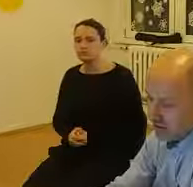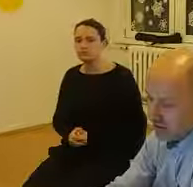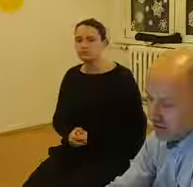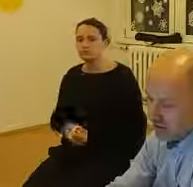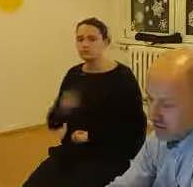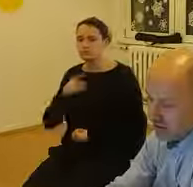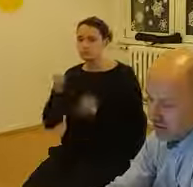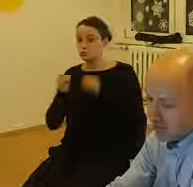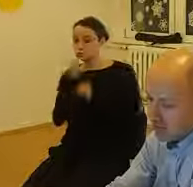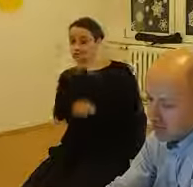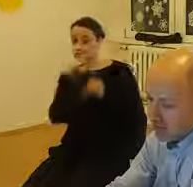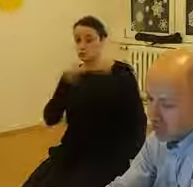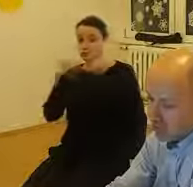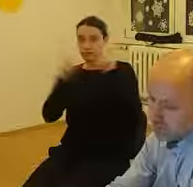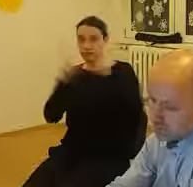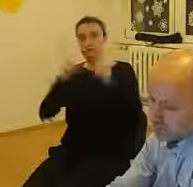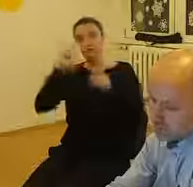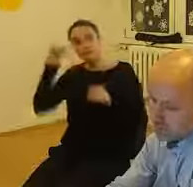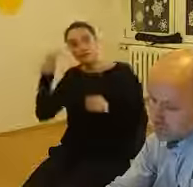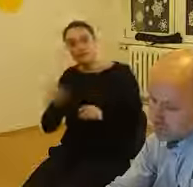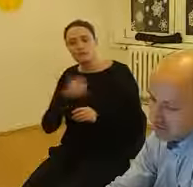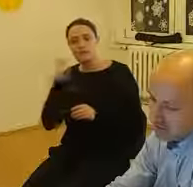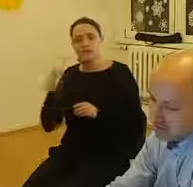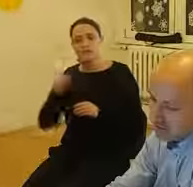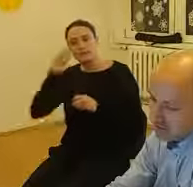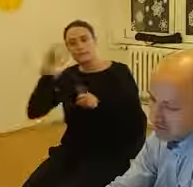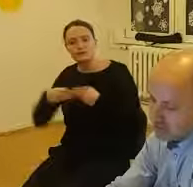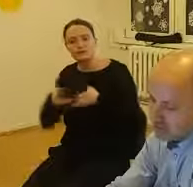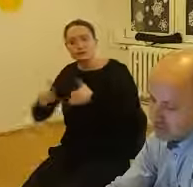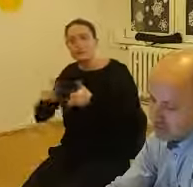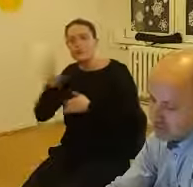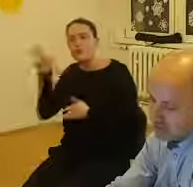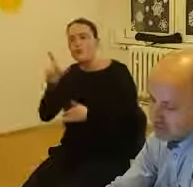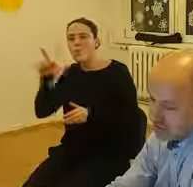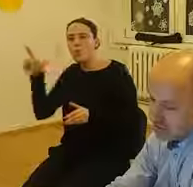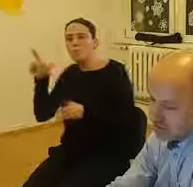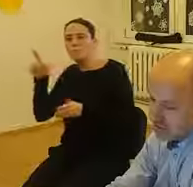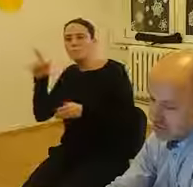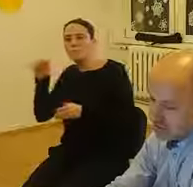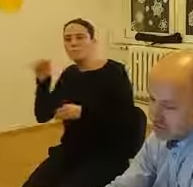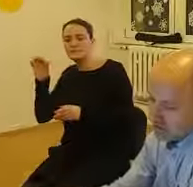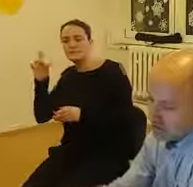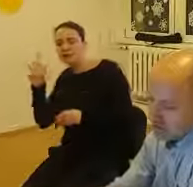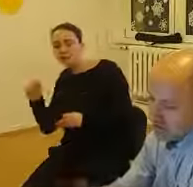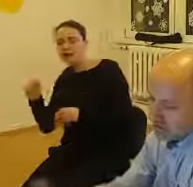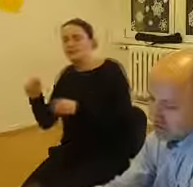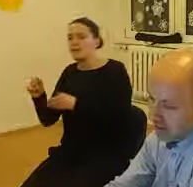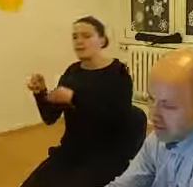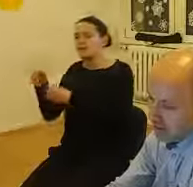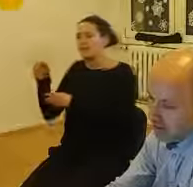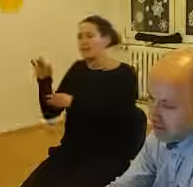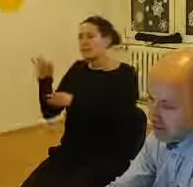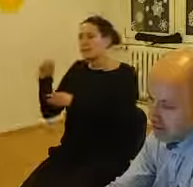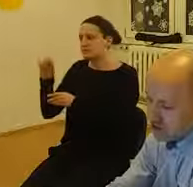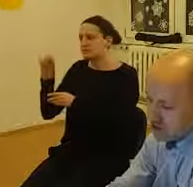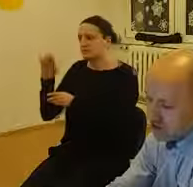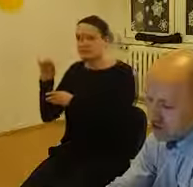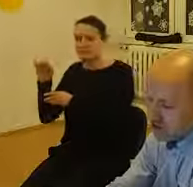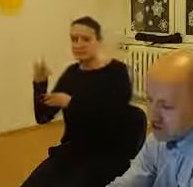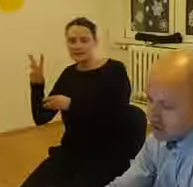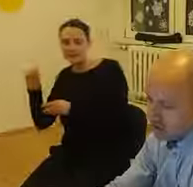Tutaj kolejne inwestycje na rogu Chłopskiej i Piastowskiej między parkingiem a chodnikiem